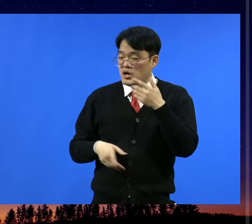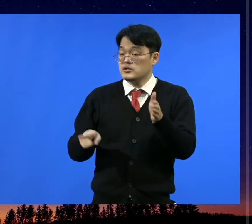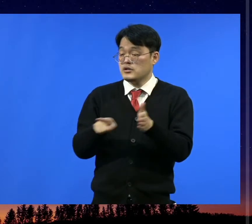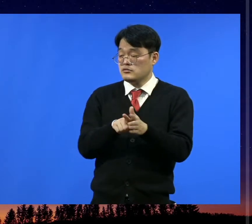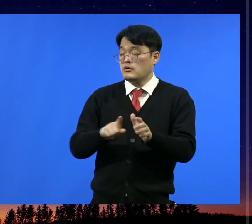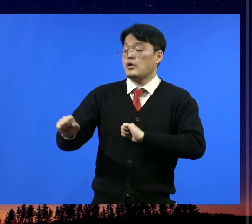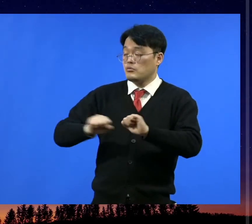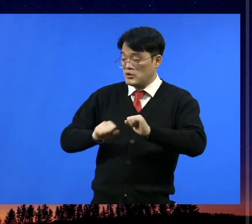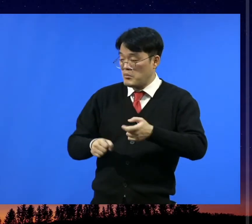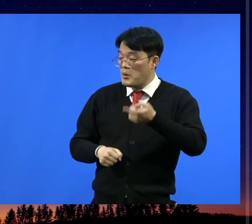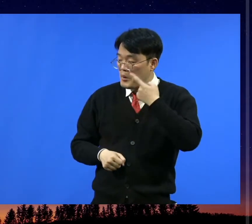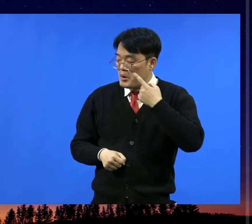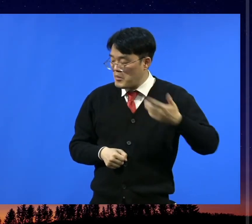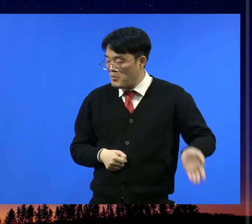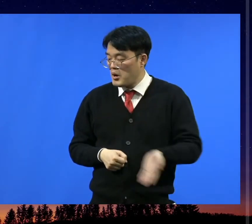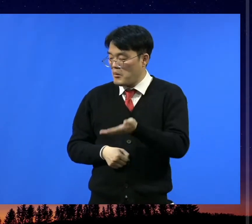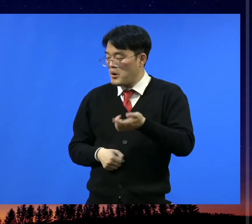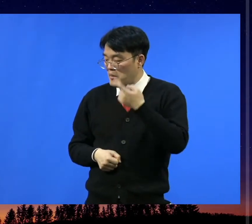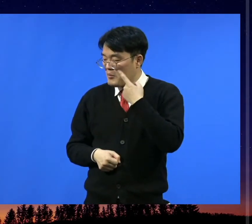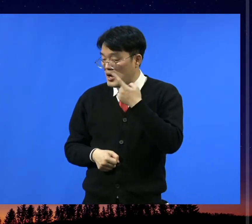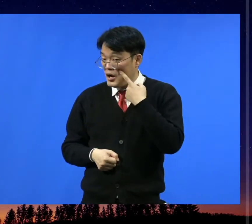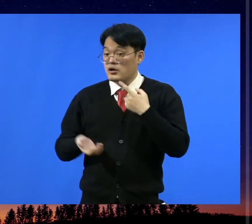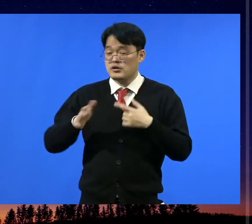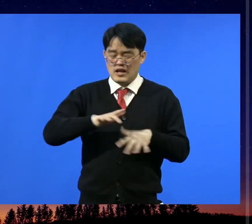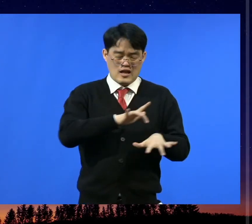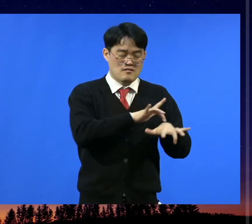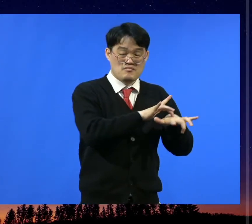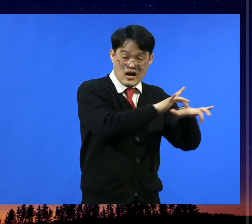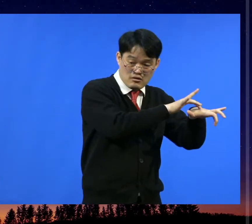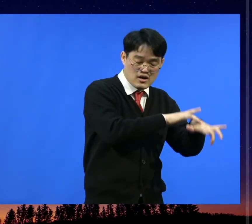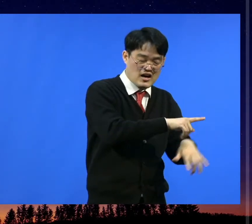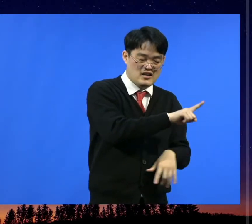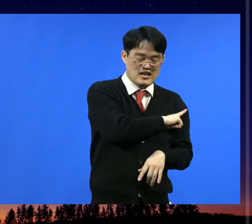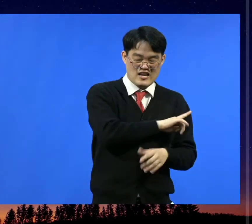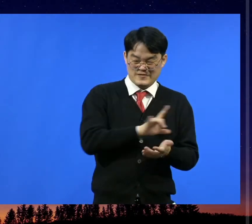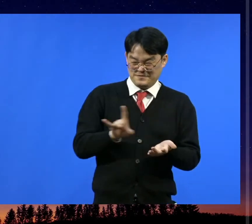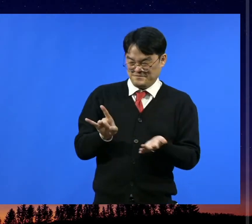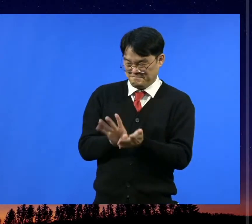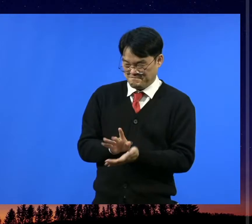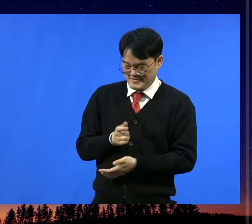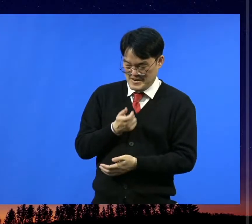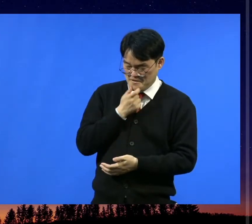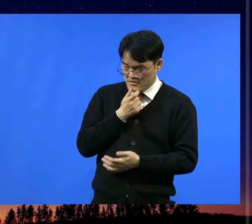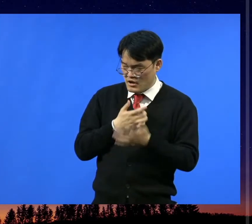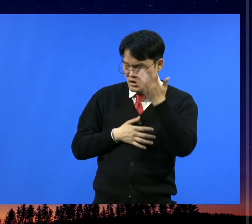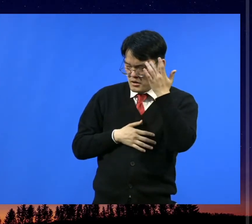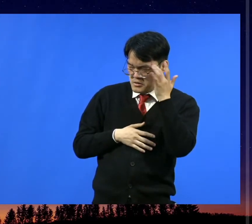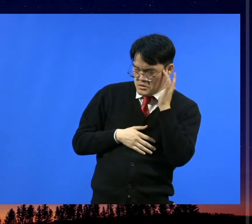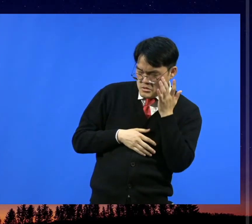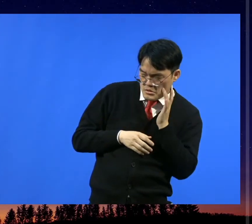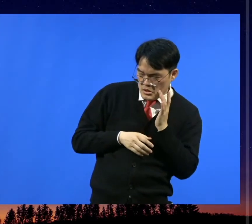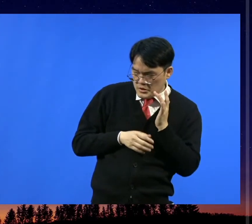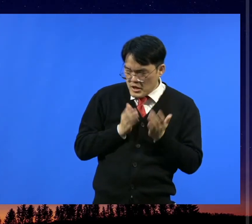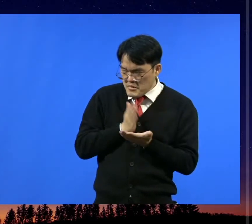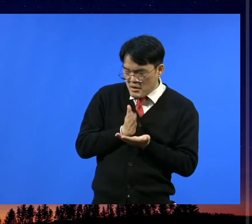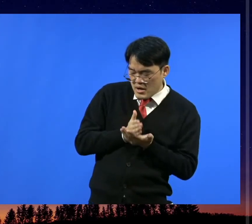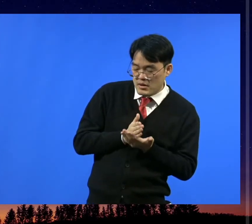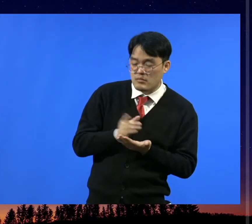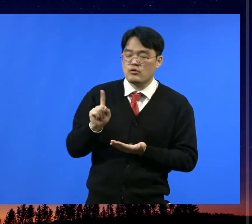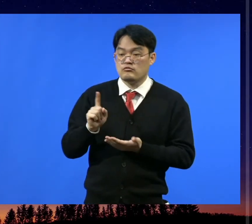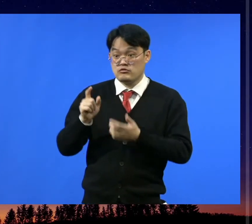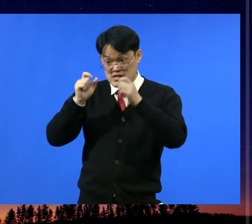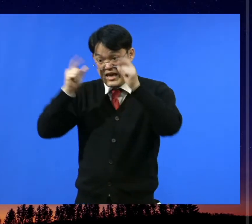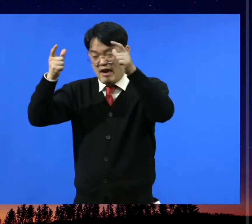허용을 해요. 그러나 마귀가 가장 예민하게 반응하고 긴장하는 것은 뭐냐? 우리가 깨어 기도하는 것이다. 깨어